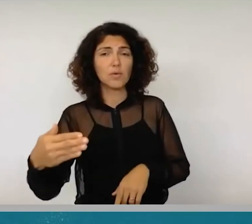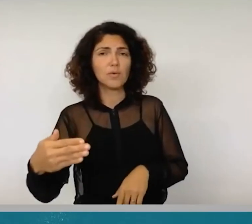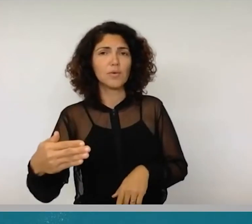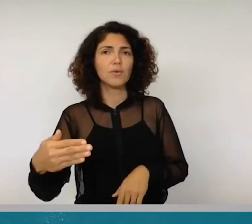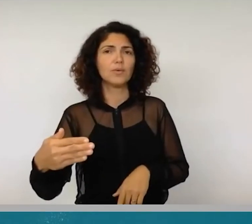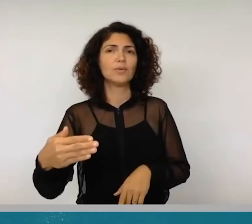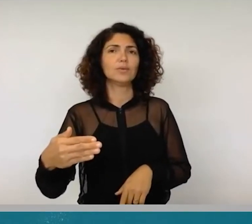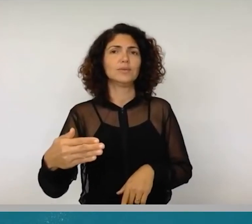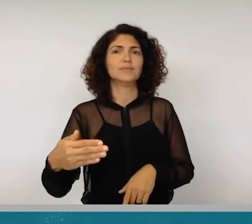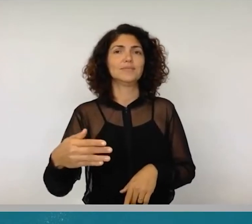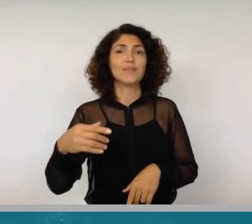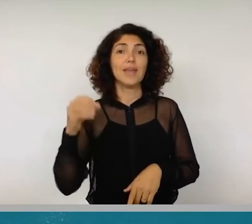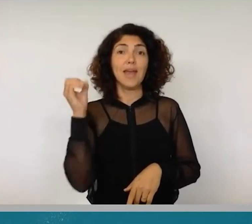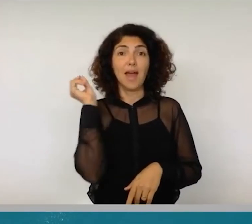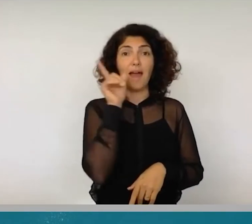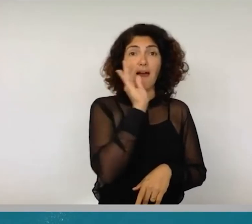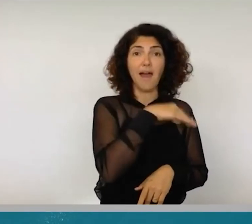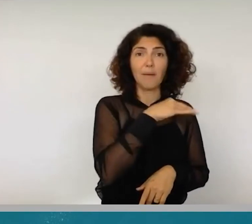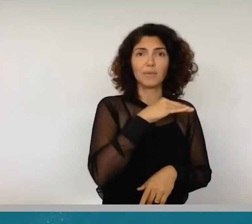15, 9. Onde está?